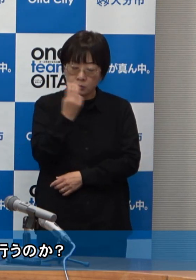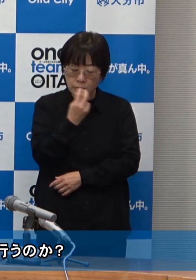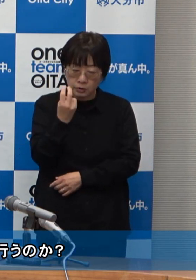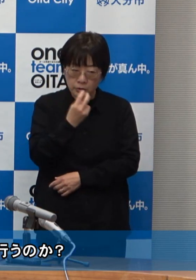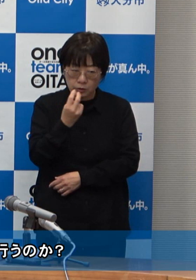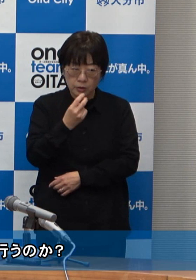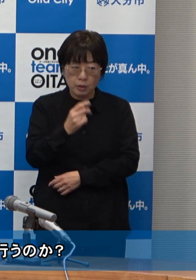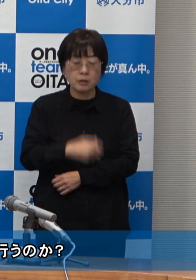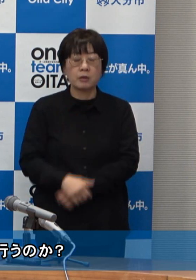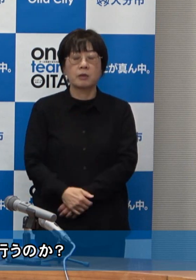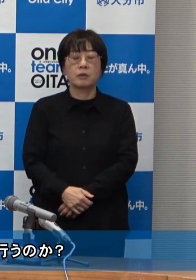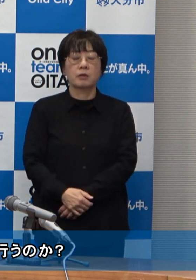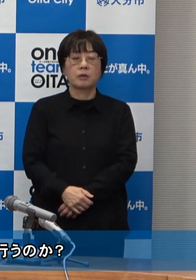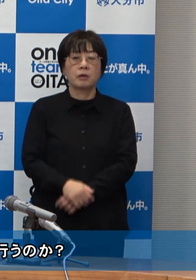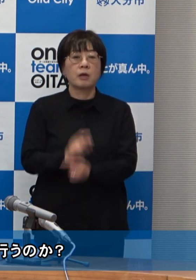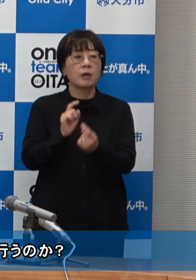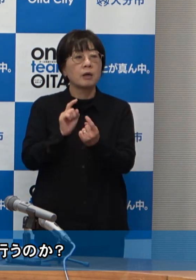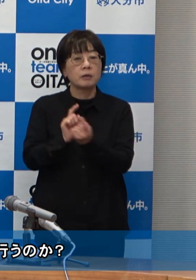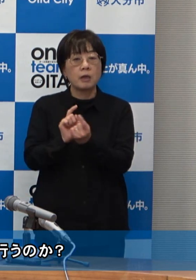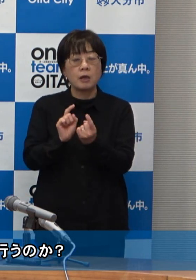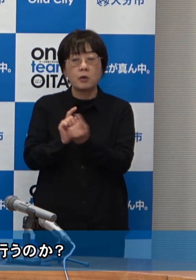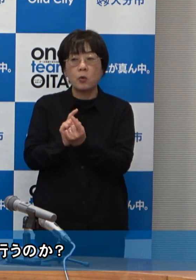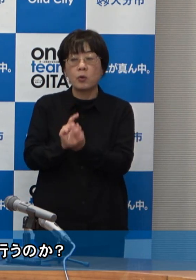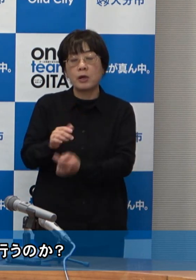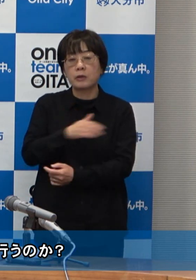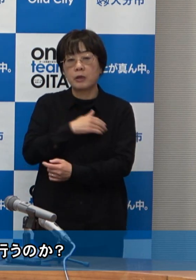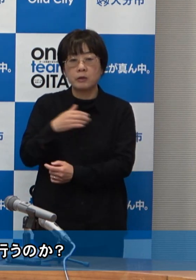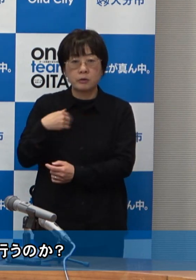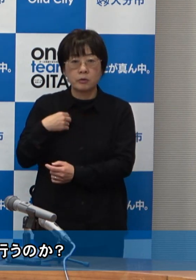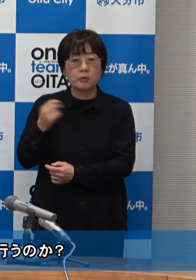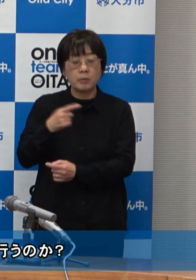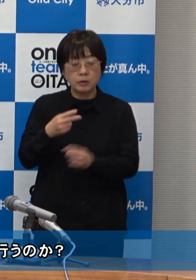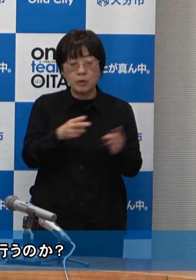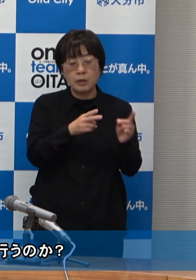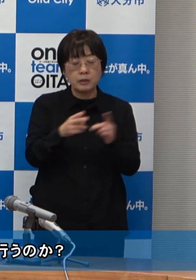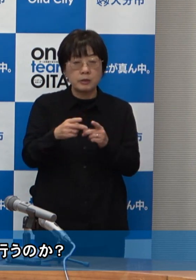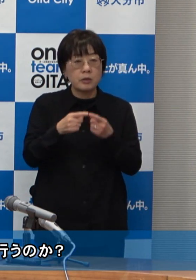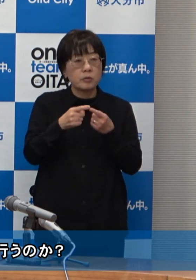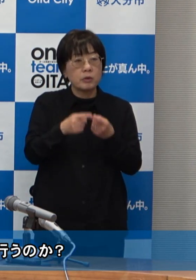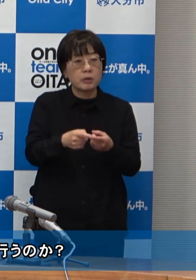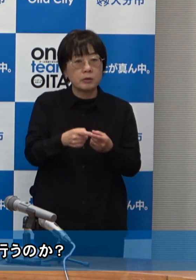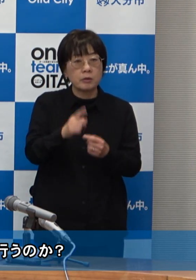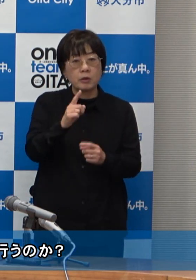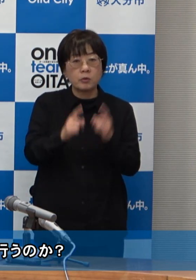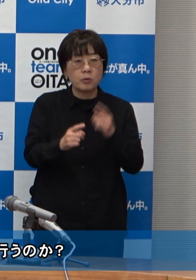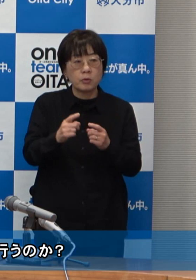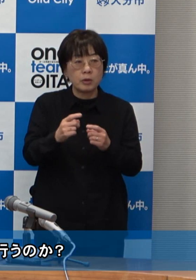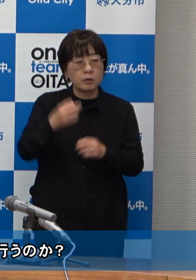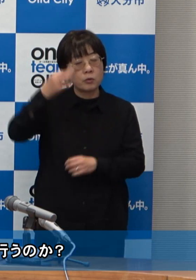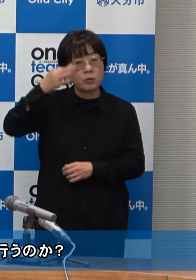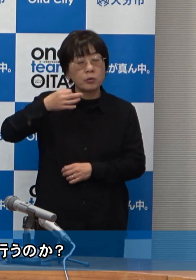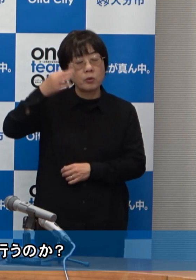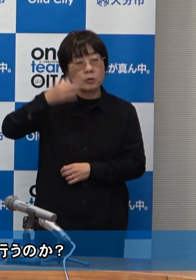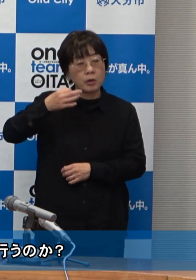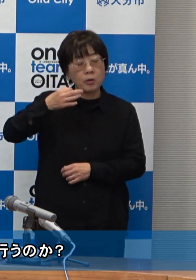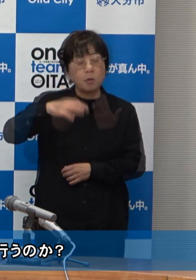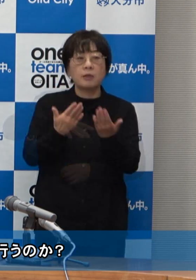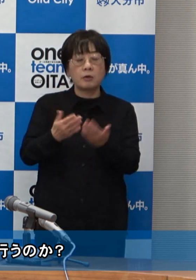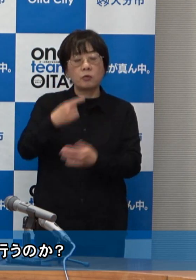を迫られるものあるいはもうこの生徒の中に入り込んでるものていうのは評価を部署でやらなきゃいけないですから